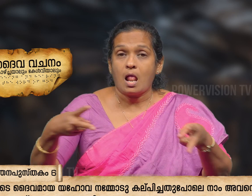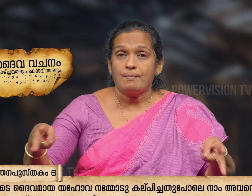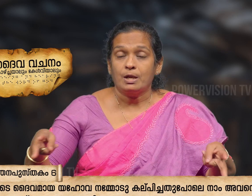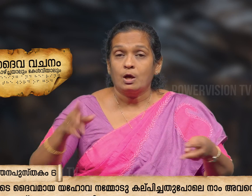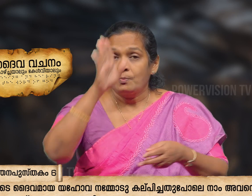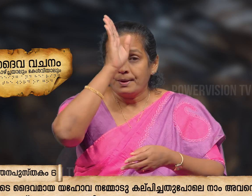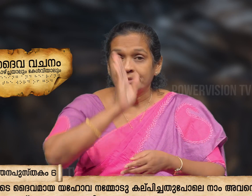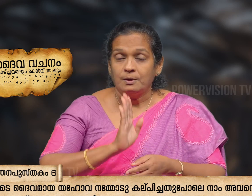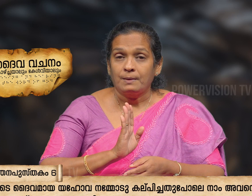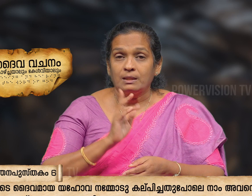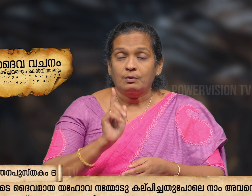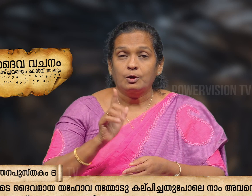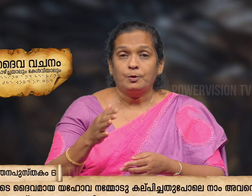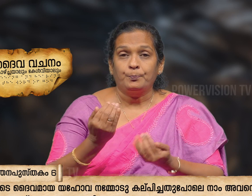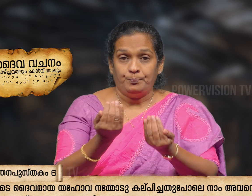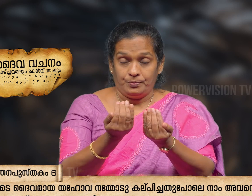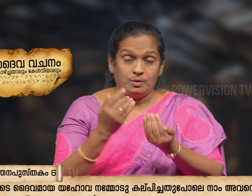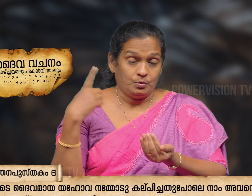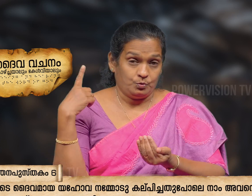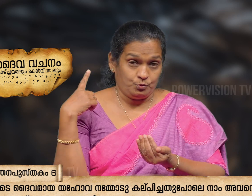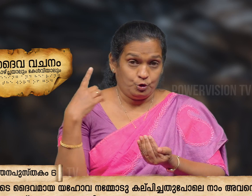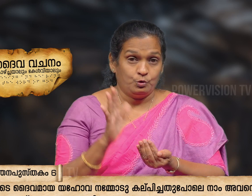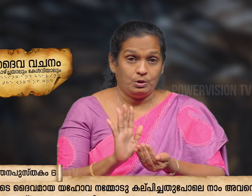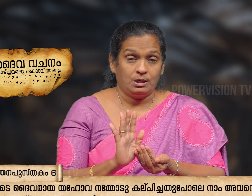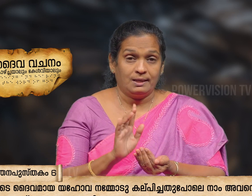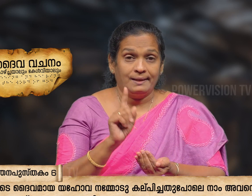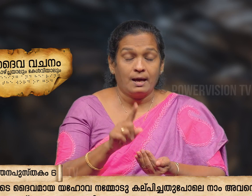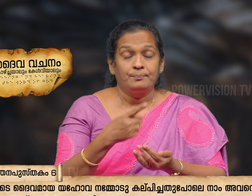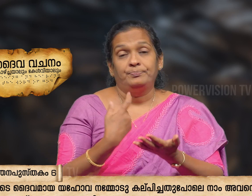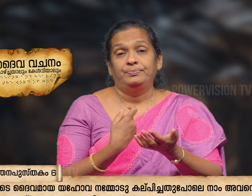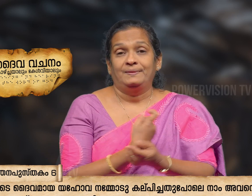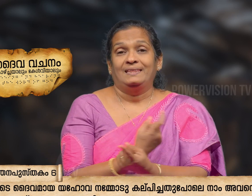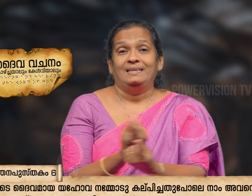ആചരിപ്പാൻ തക്കവണ്ണം കാത്തുകൊള്ളുന്നുവെങ്കിൽ നാം നീതിയുള്ളവരായിരിക്കും.